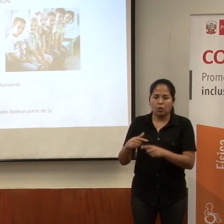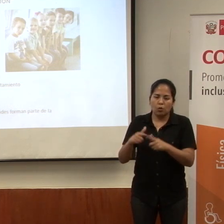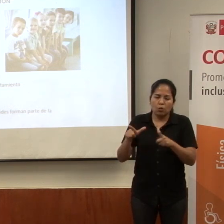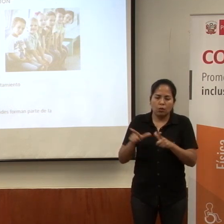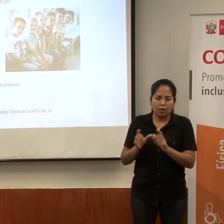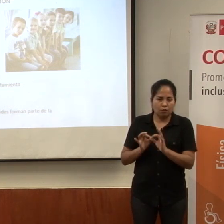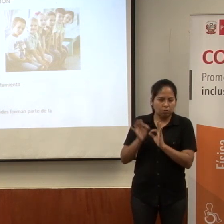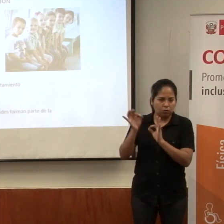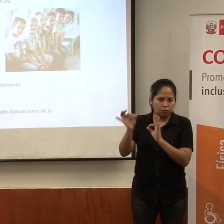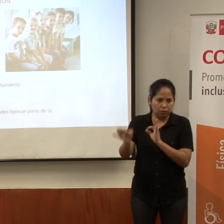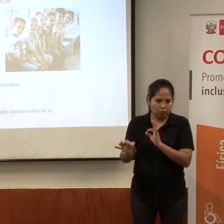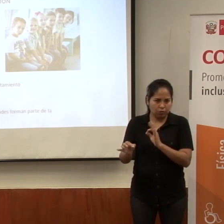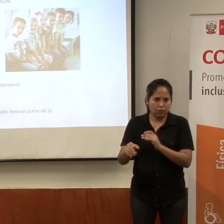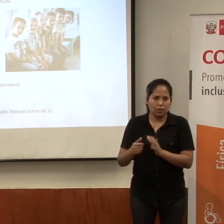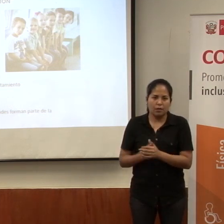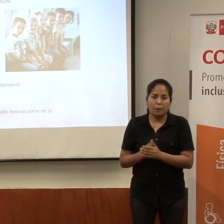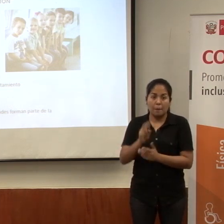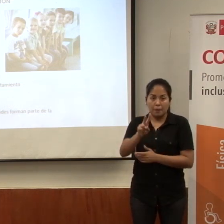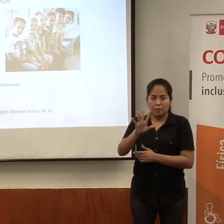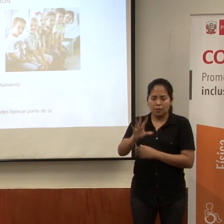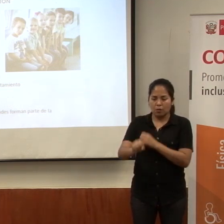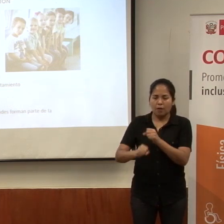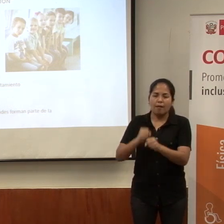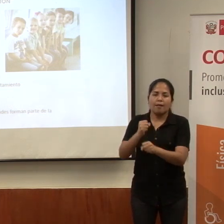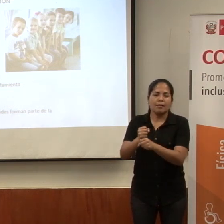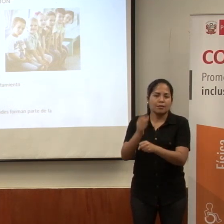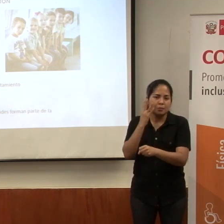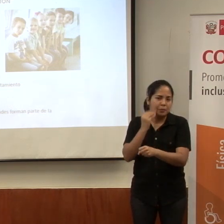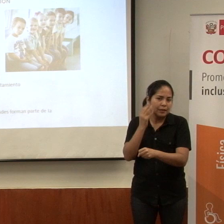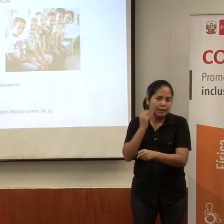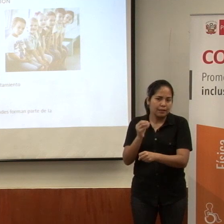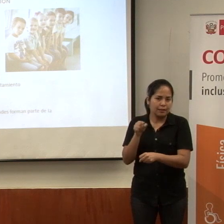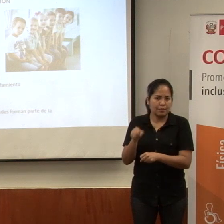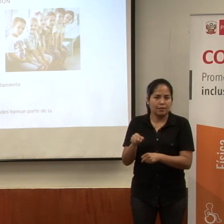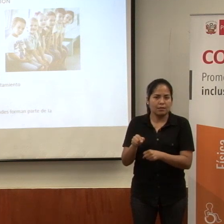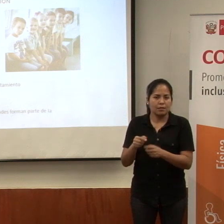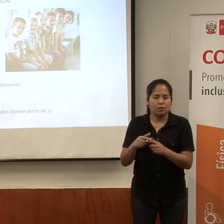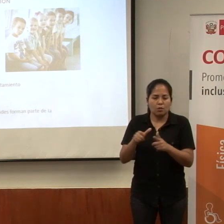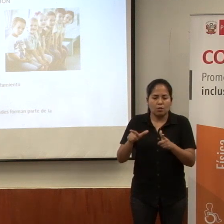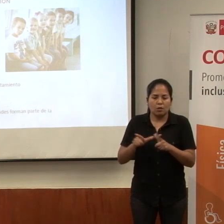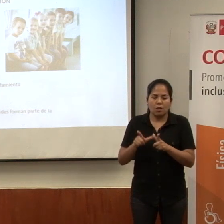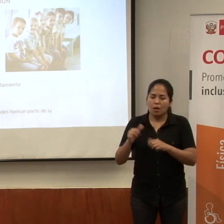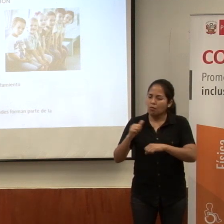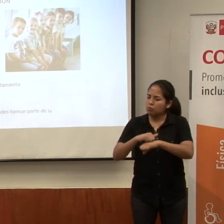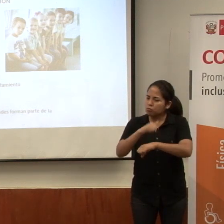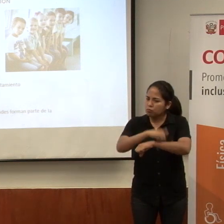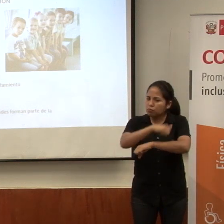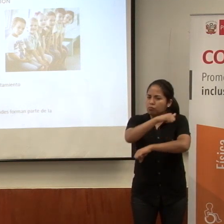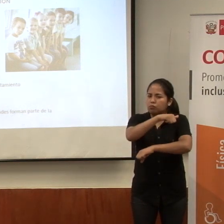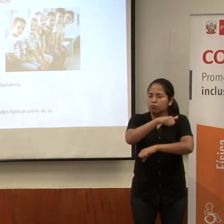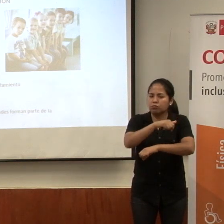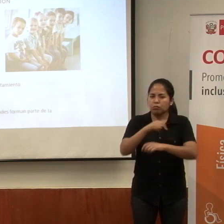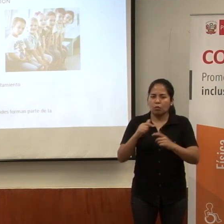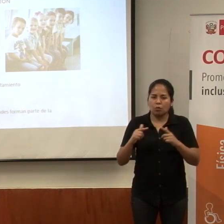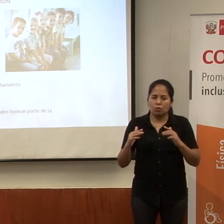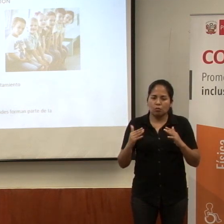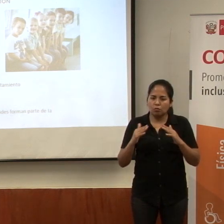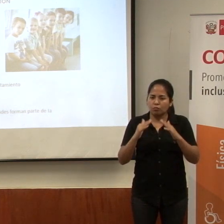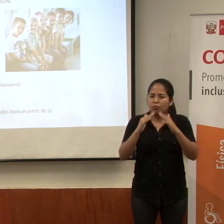un organismo de las Naciones Unidas durante 25 años y mi trabajo fue en las alturas, en las zonas de la